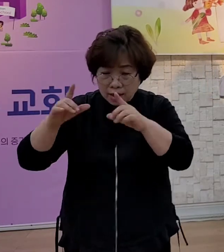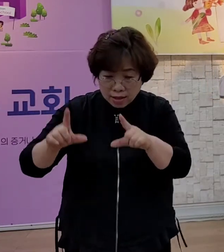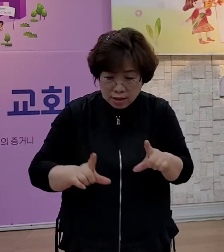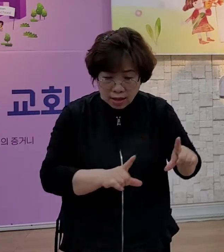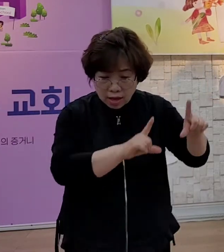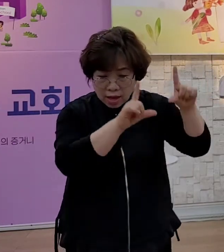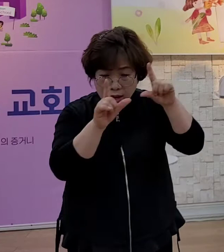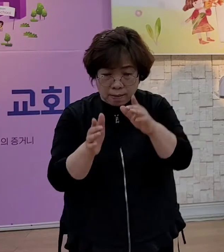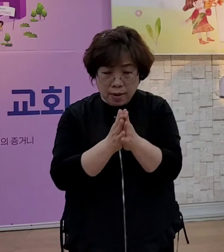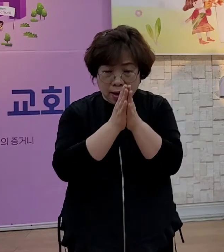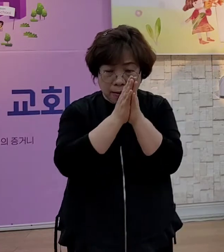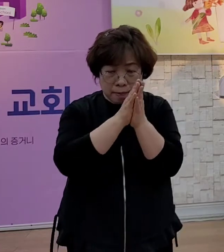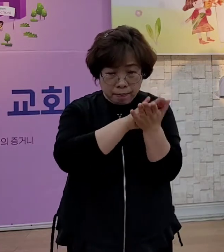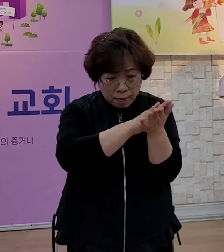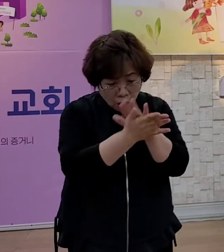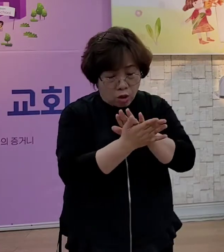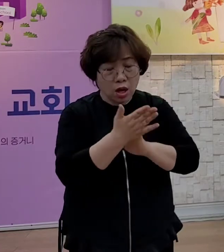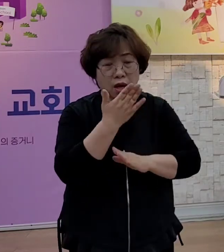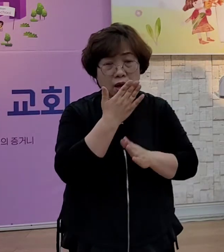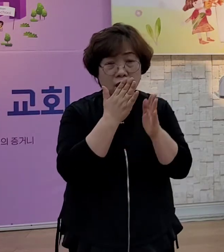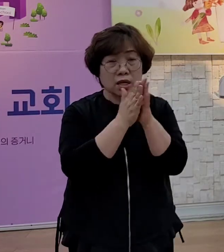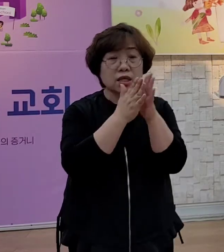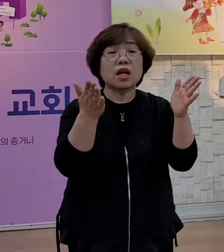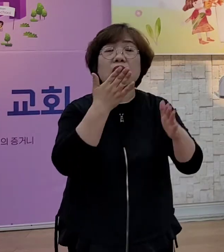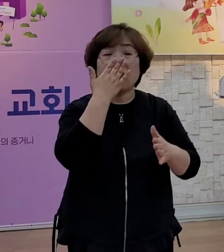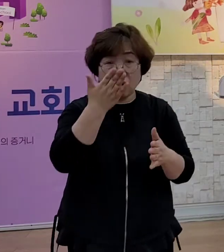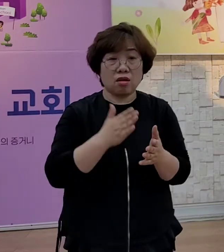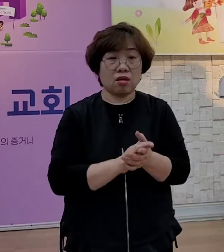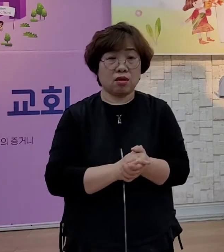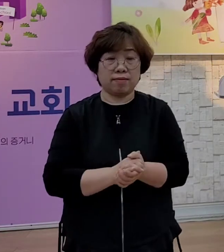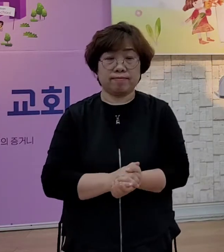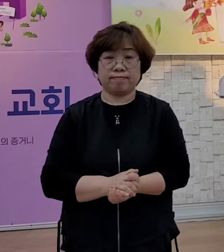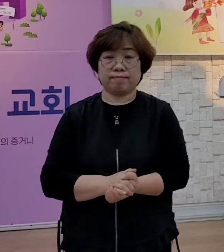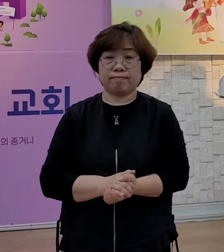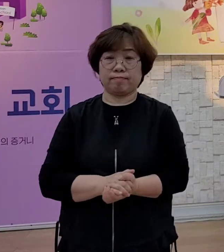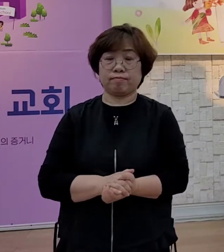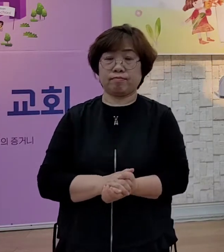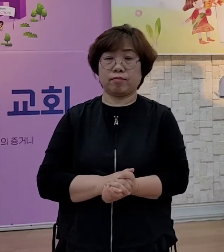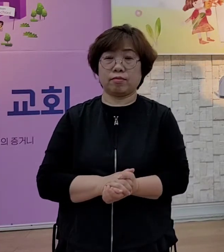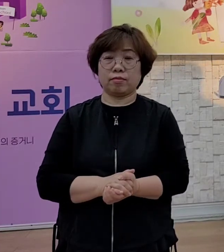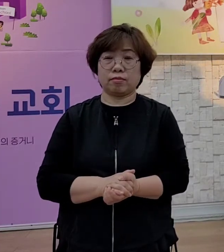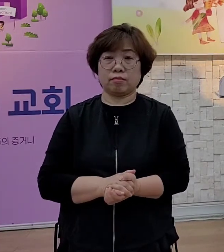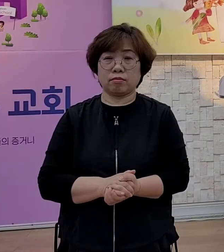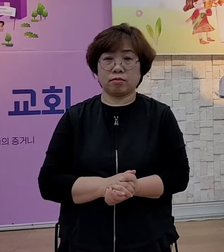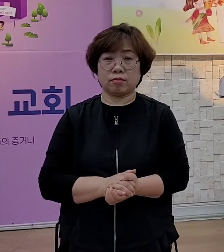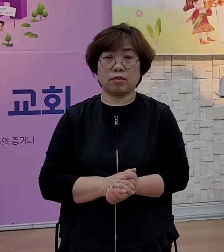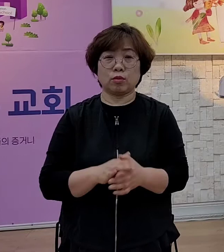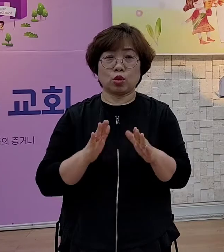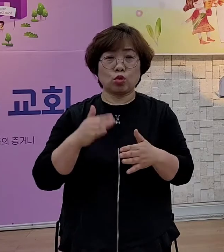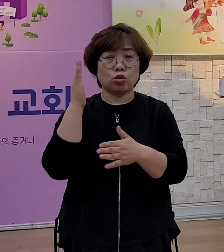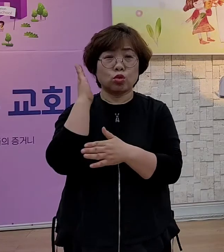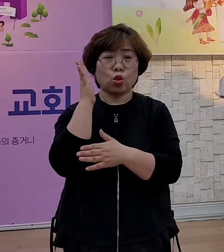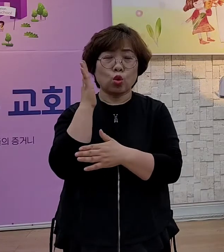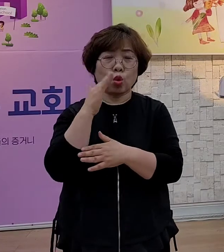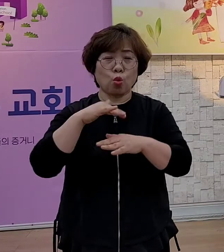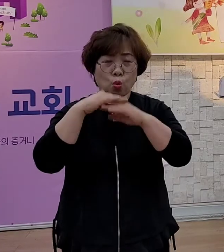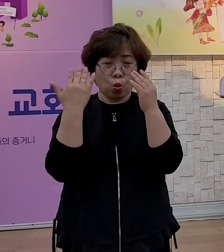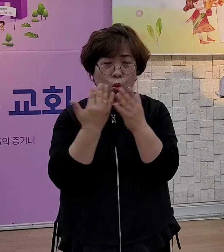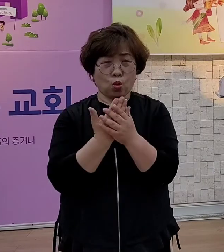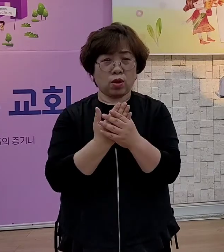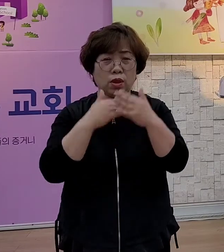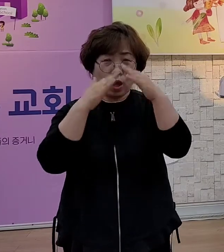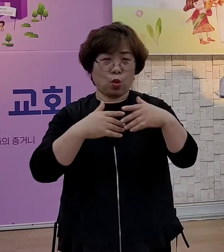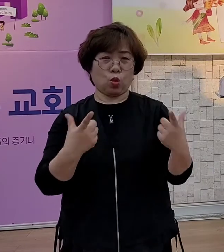변화는 시작한다라는 것을 말하고 있는 오늘 주제입니다. 오늘 설교가 끝났어요. 이런 19절에